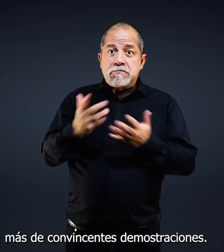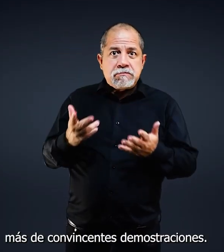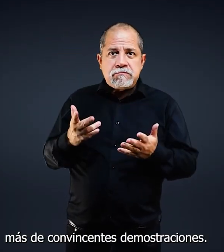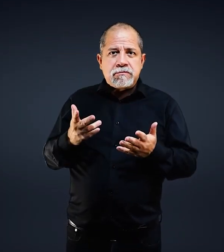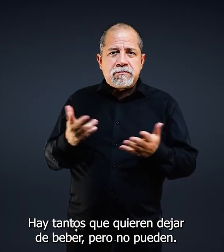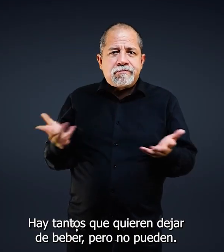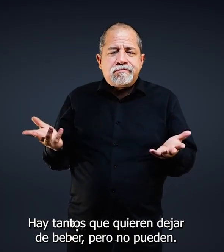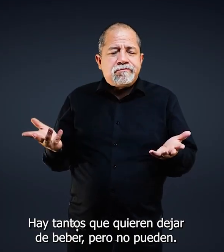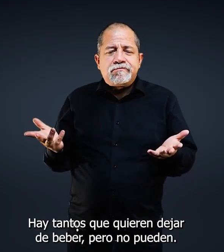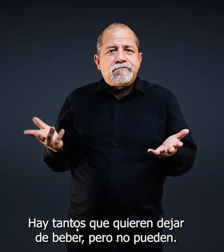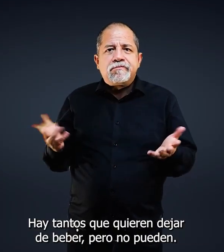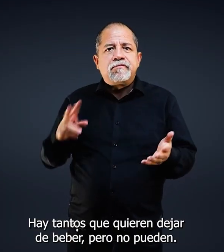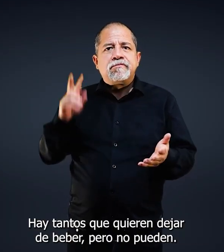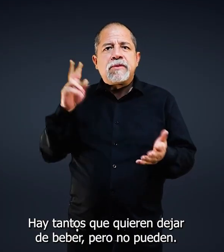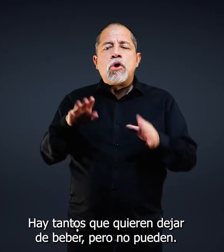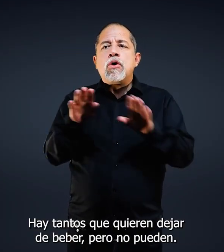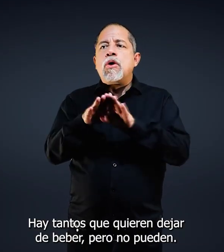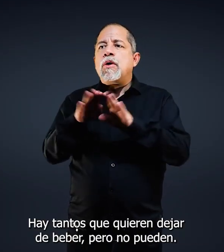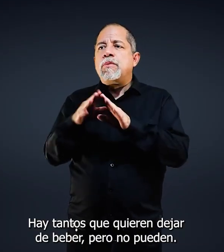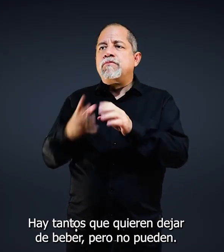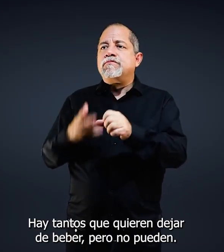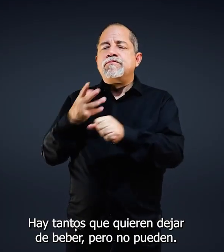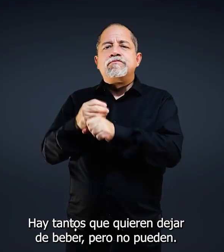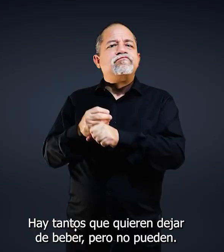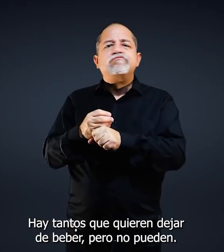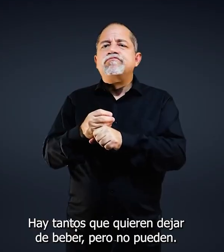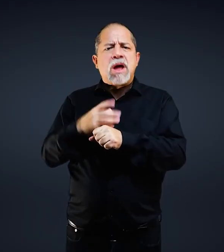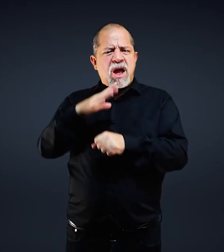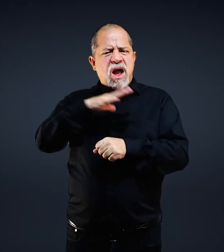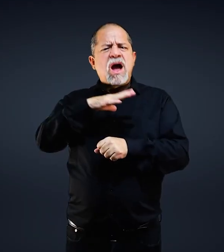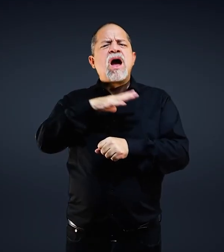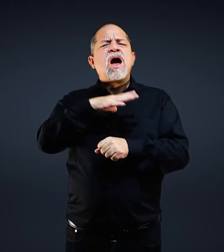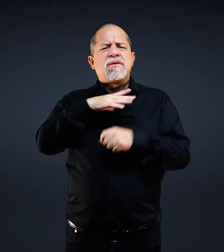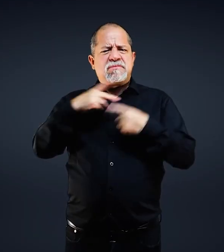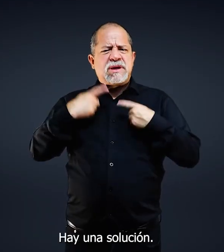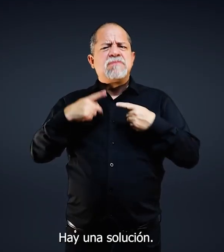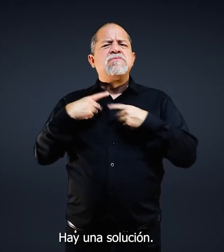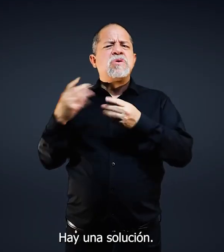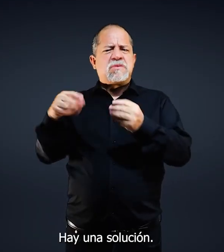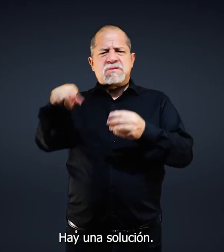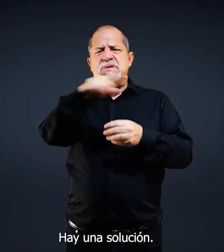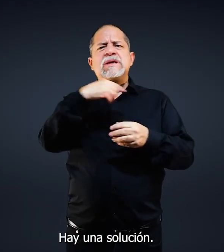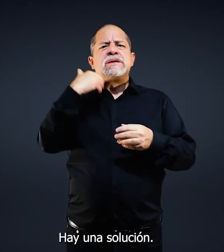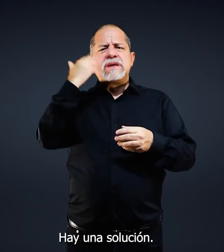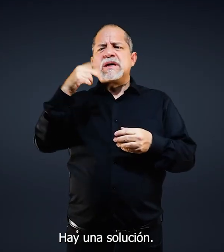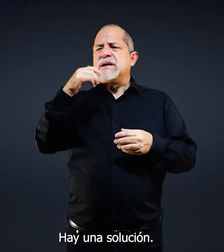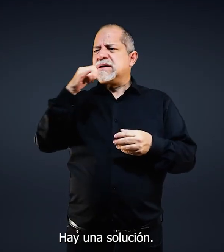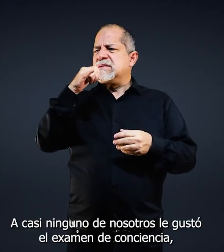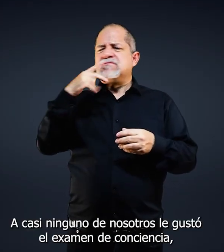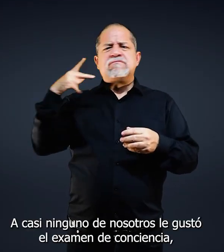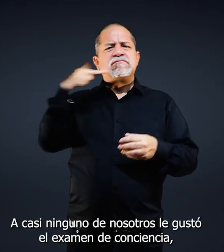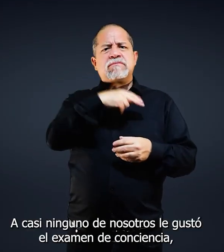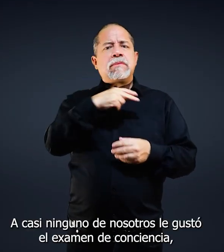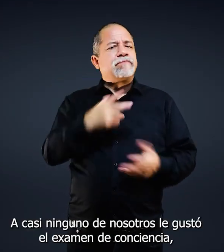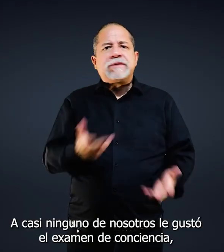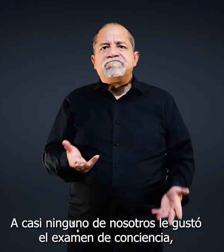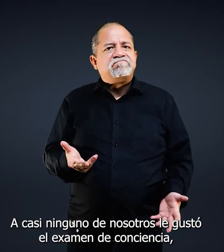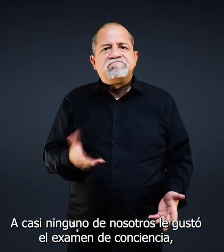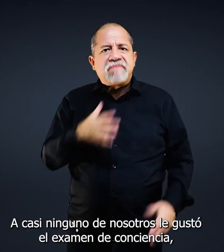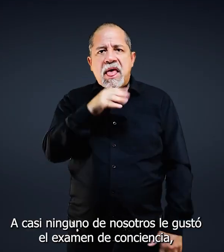Hay tantos que quieren dejar de beber, pero no pueden. Hay una solución. A casi ninguno de nosotros le gustó